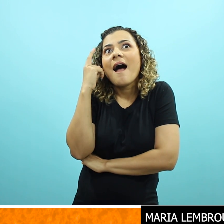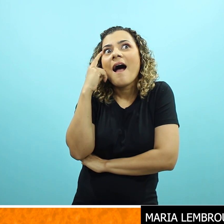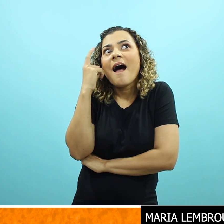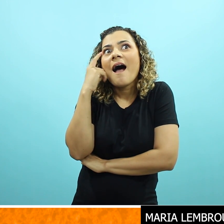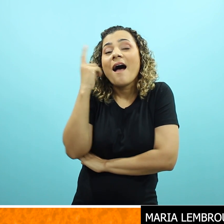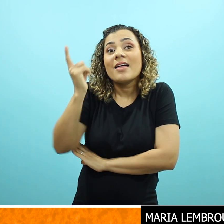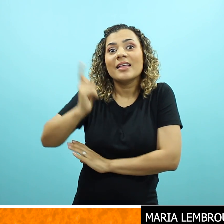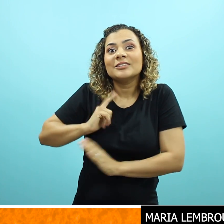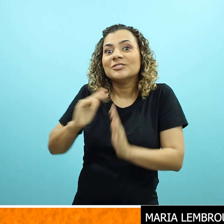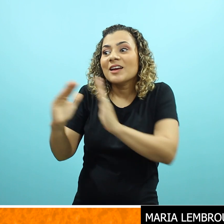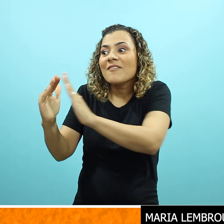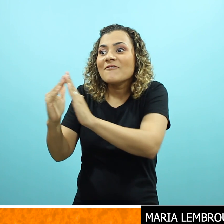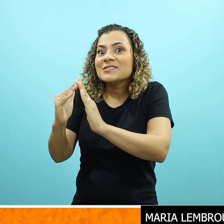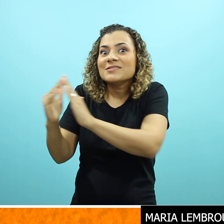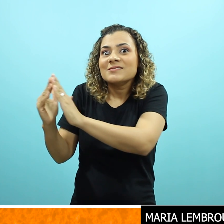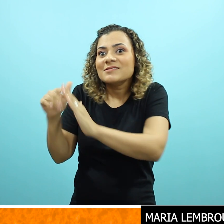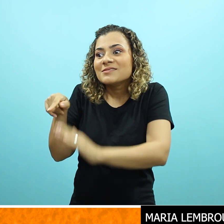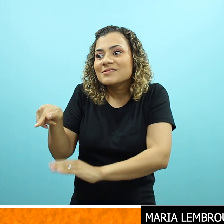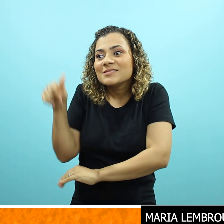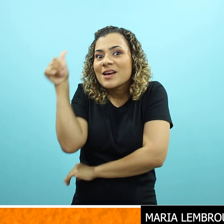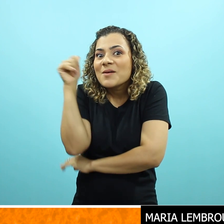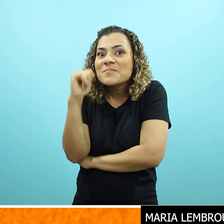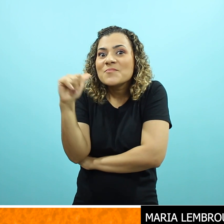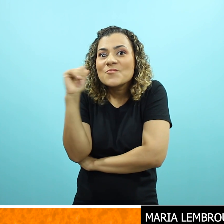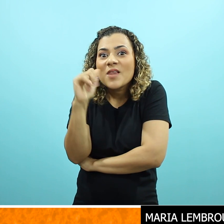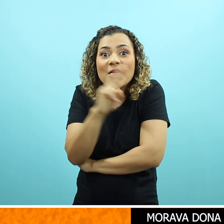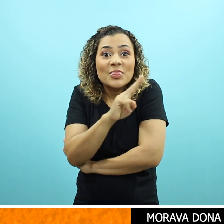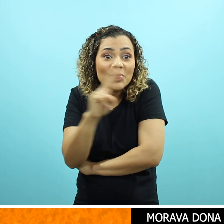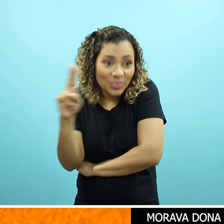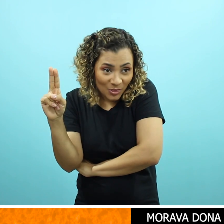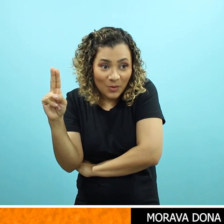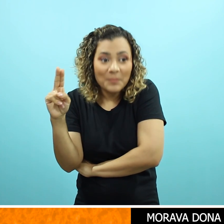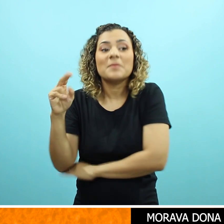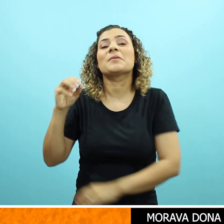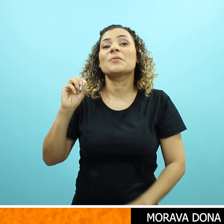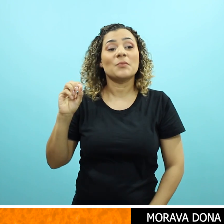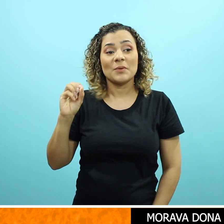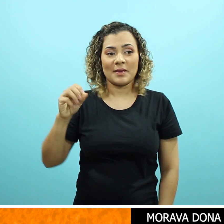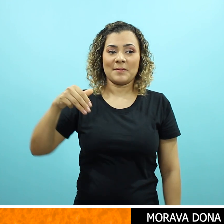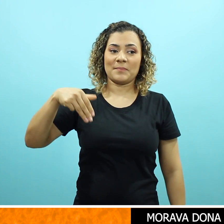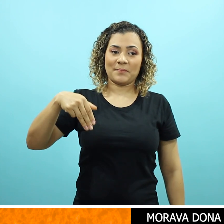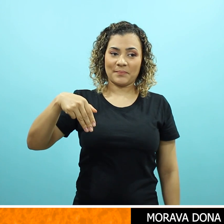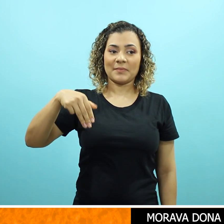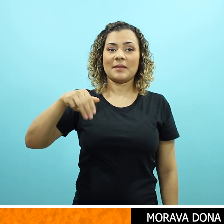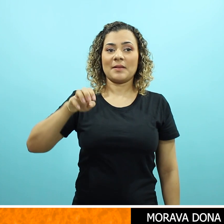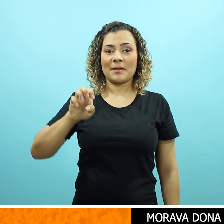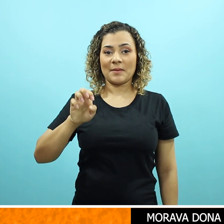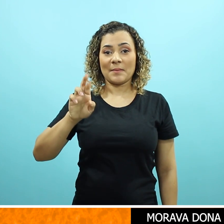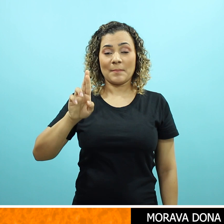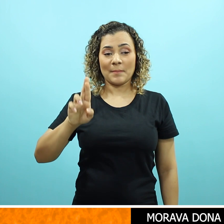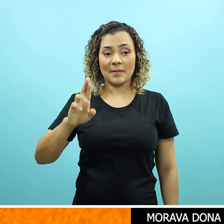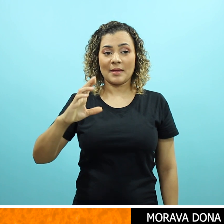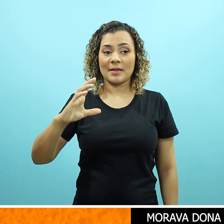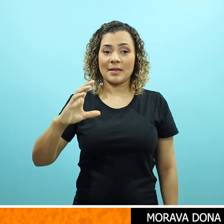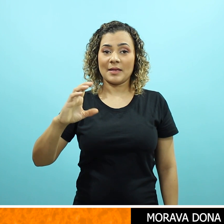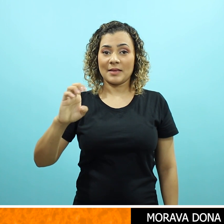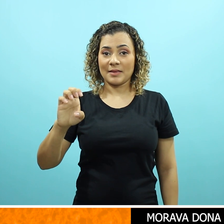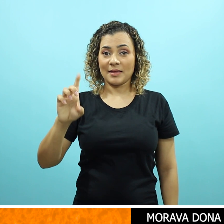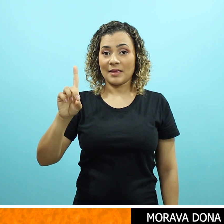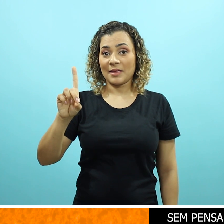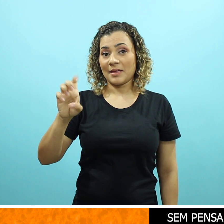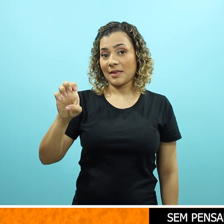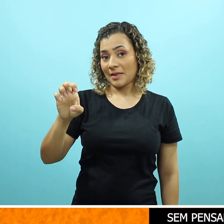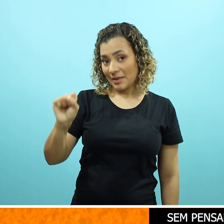Maria lembrou-se então de que na casa vizinha morava Dona Mercedes, cozinheira de mão